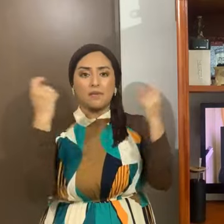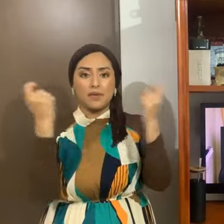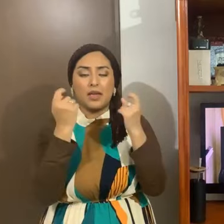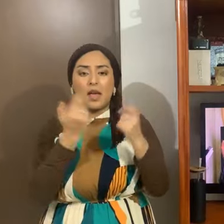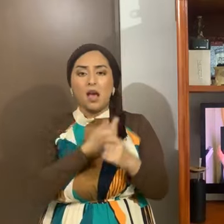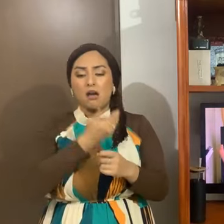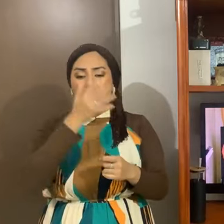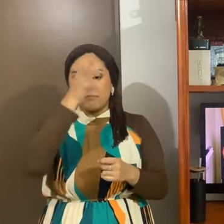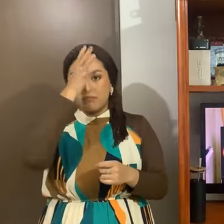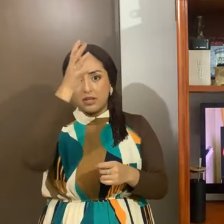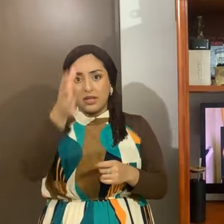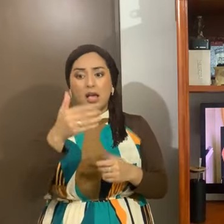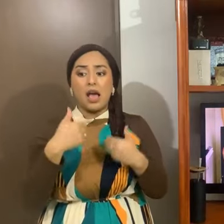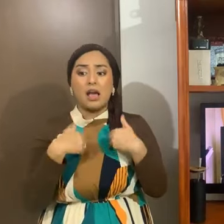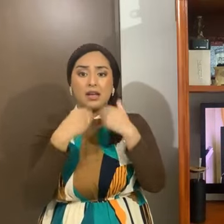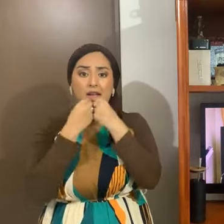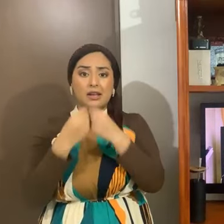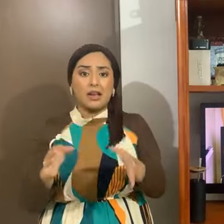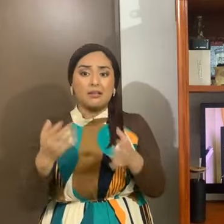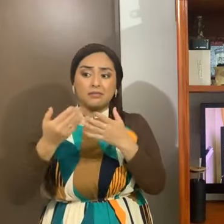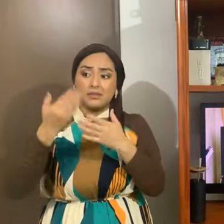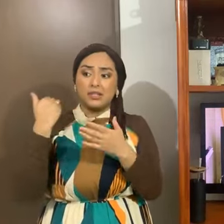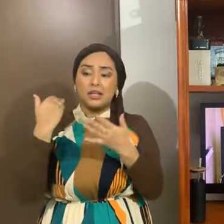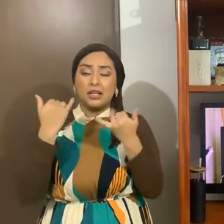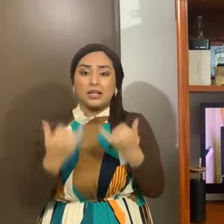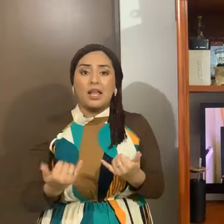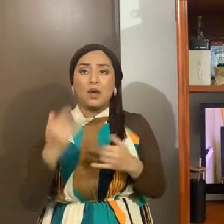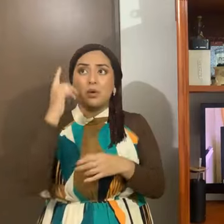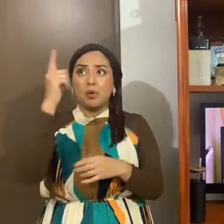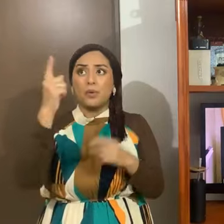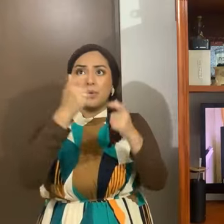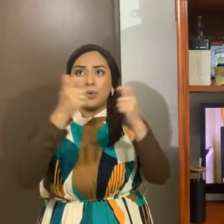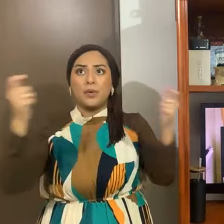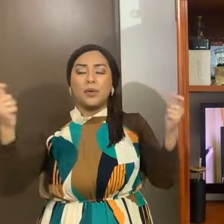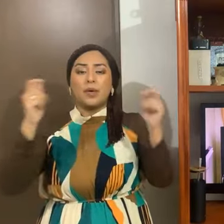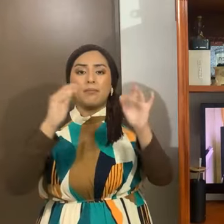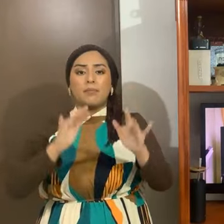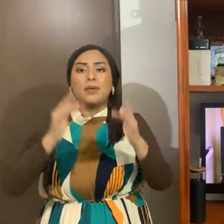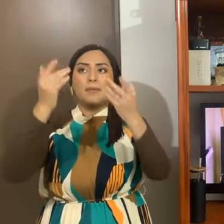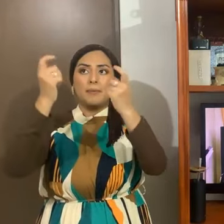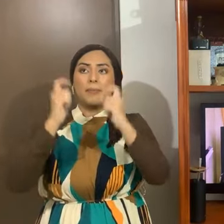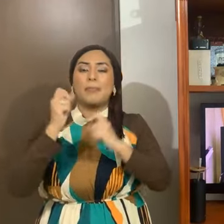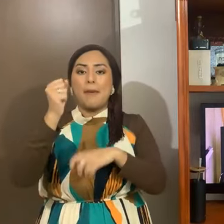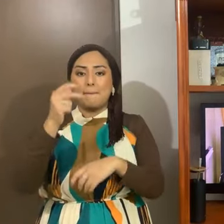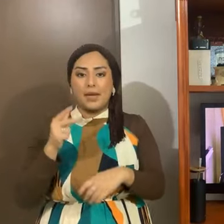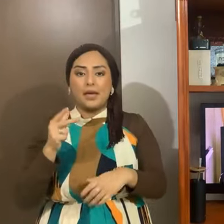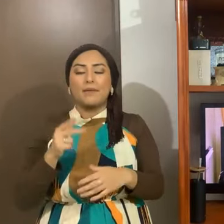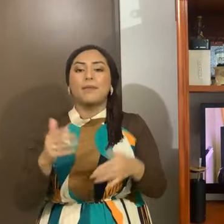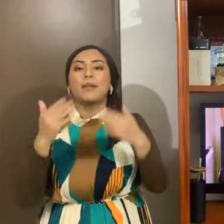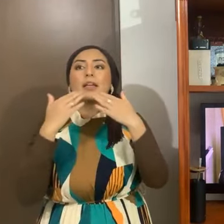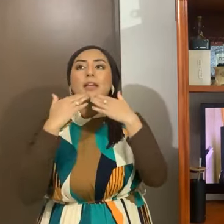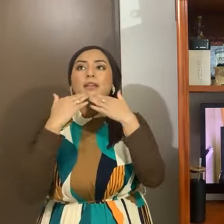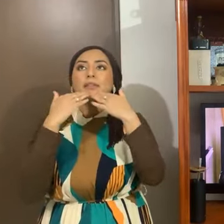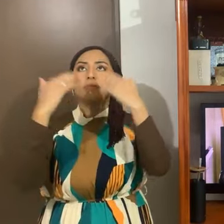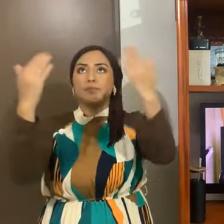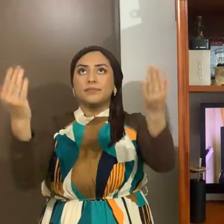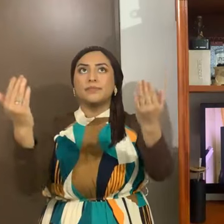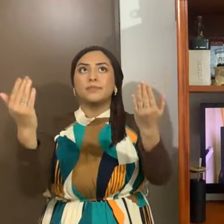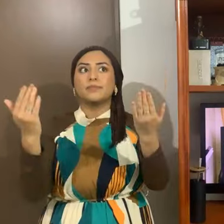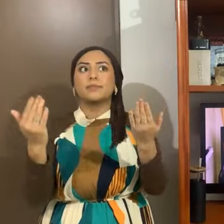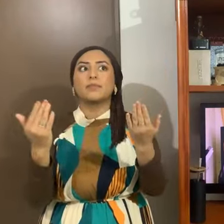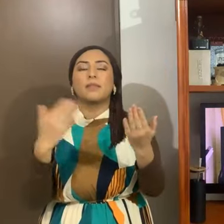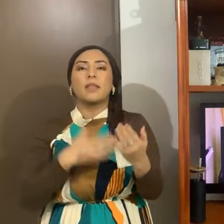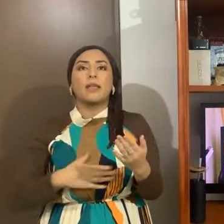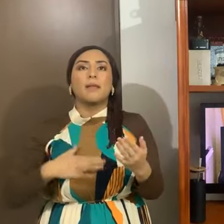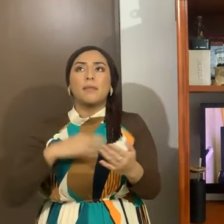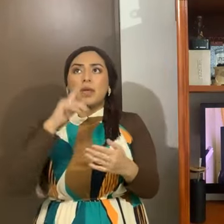nuestros padres Abba Kadosh habían perdido y que tú por tu inmensa compasión nos has devuelto. Muchas gracias, Abba Kadosh. Te pedimos por